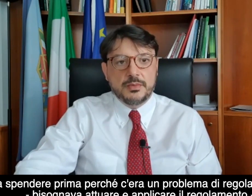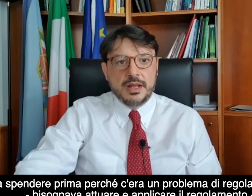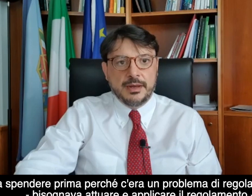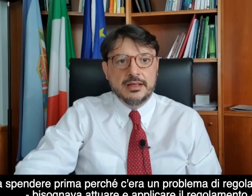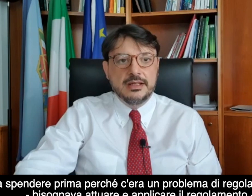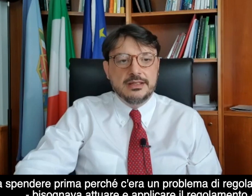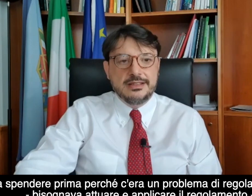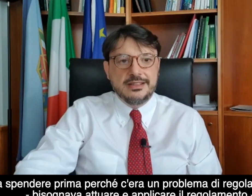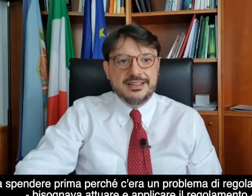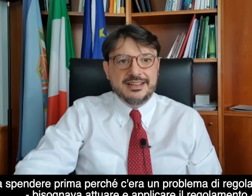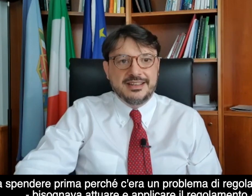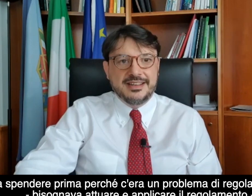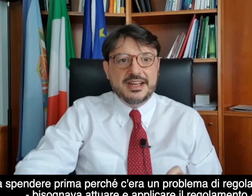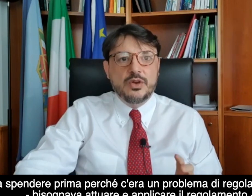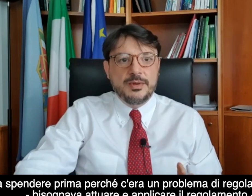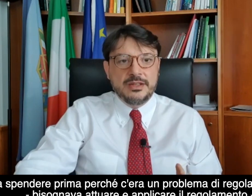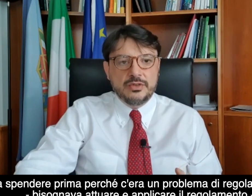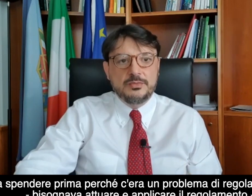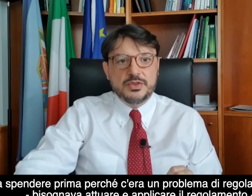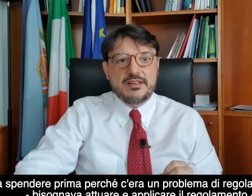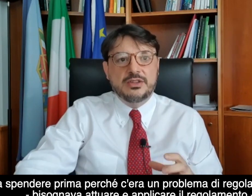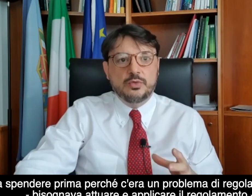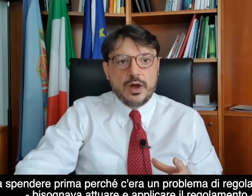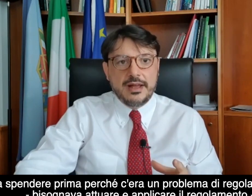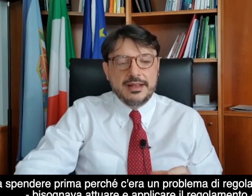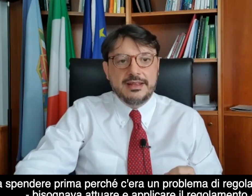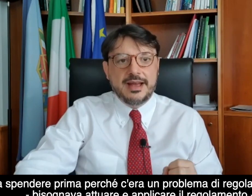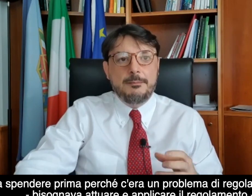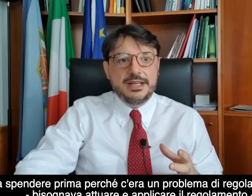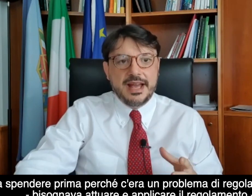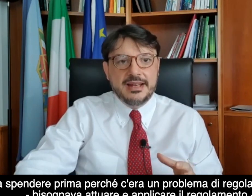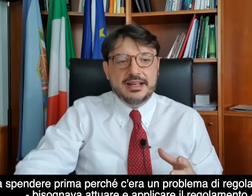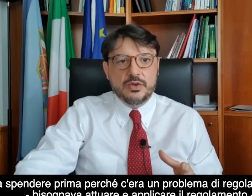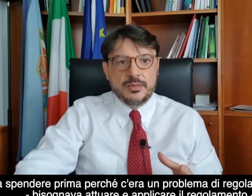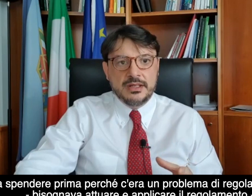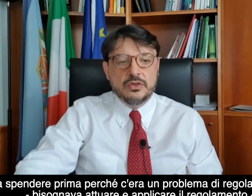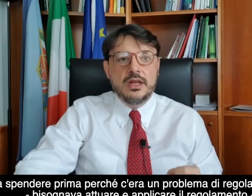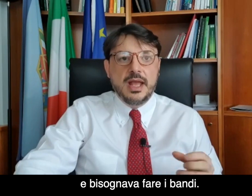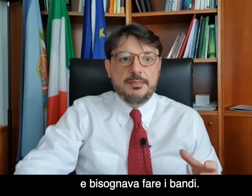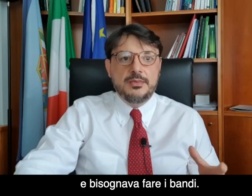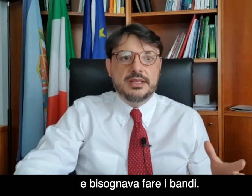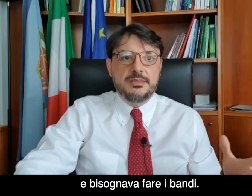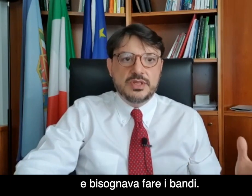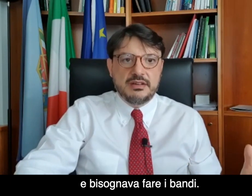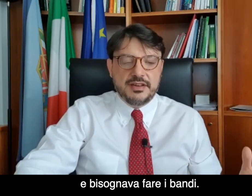di regolamento bisognava attuare e applicare il regolamento e poi perché bisognava fare i